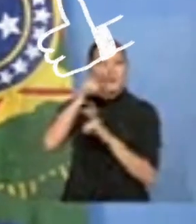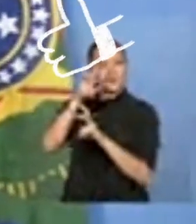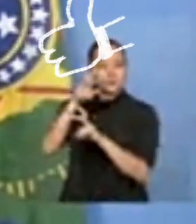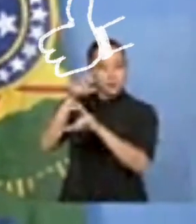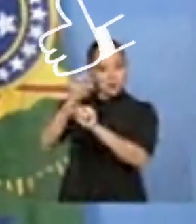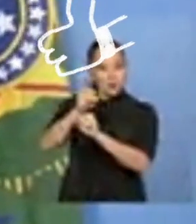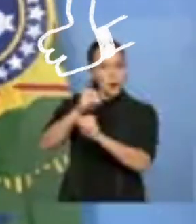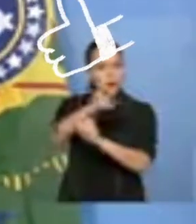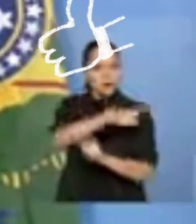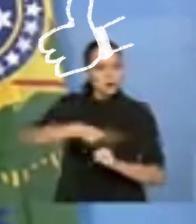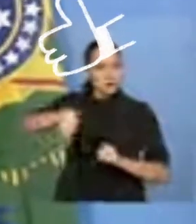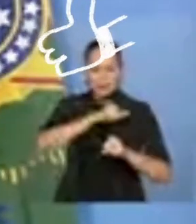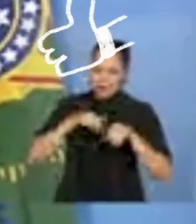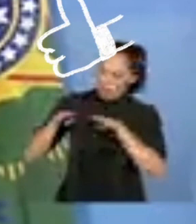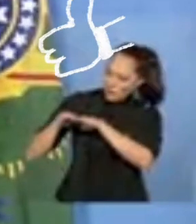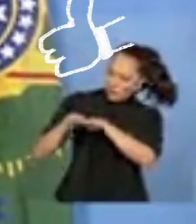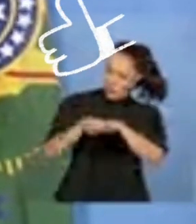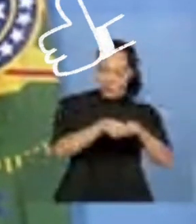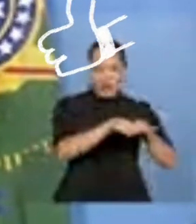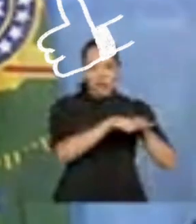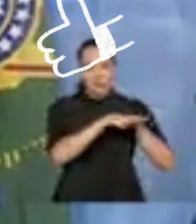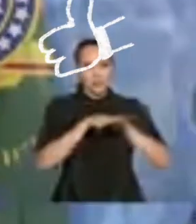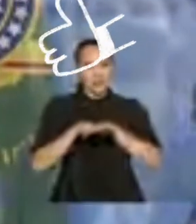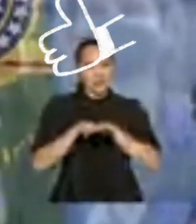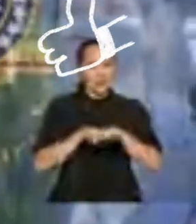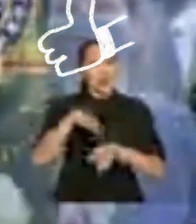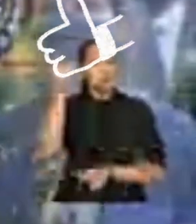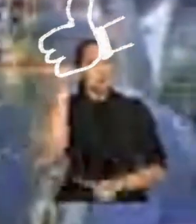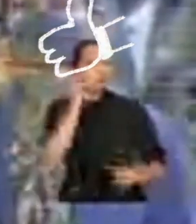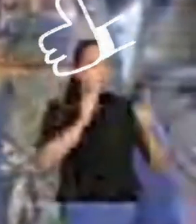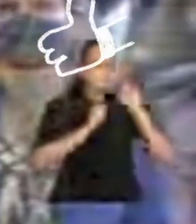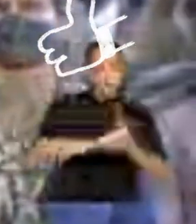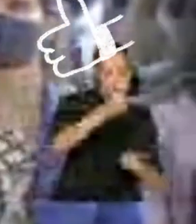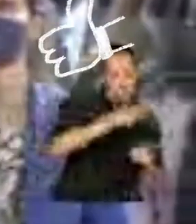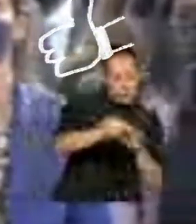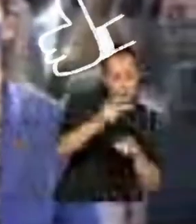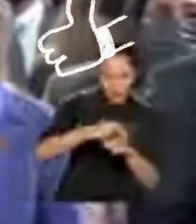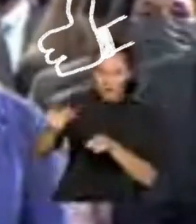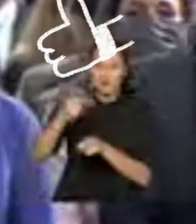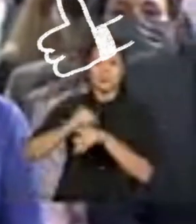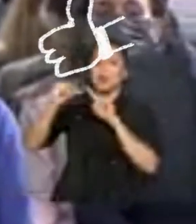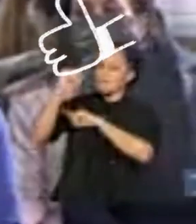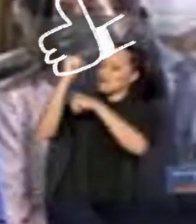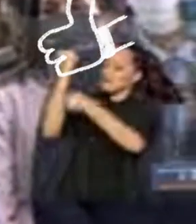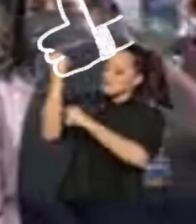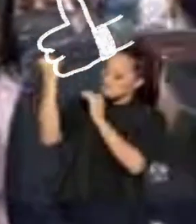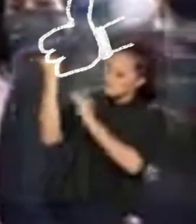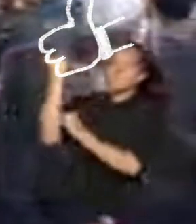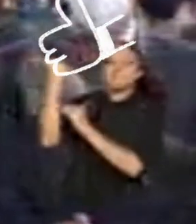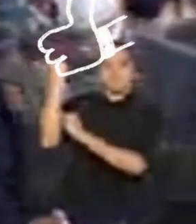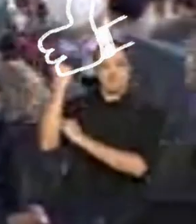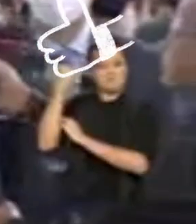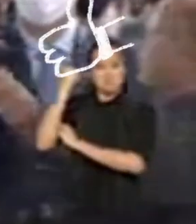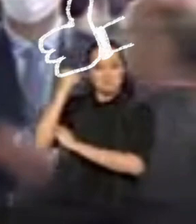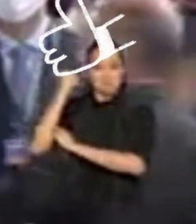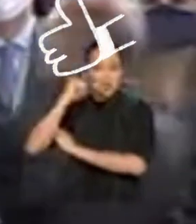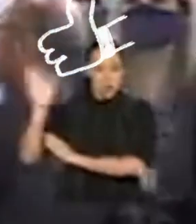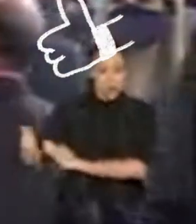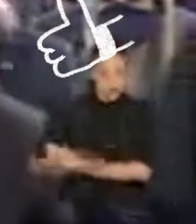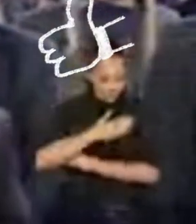o penhor dessa igualdade conseguimos conquistar com braço